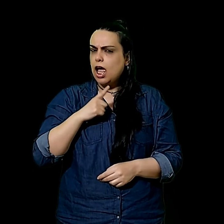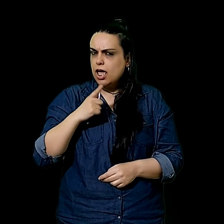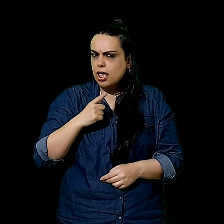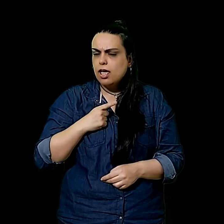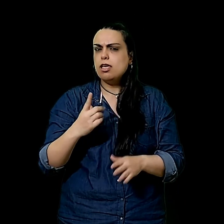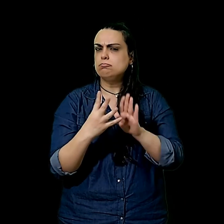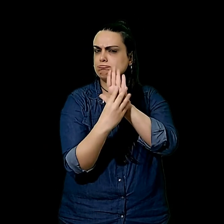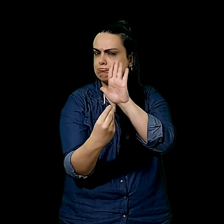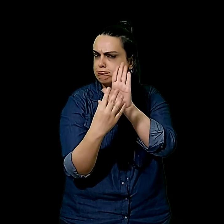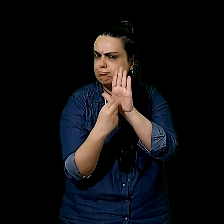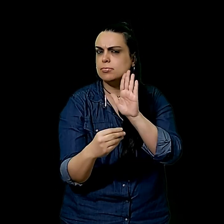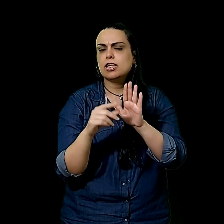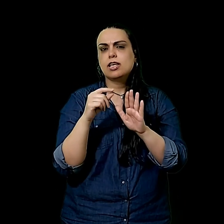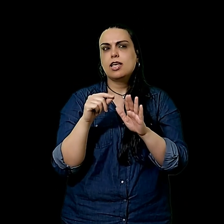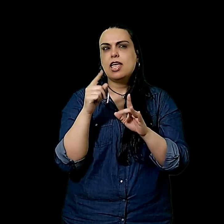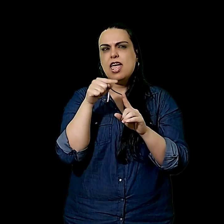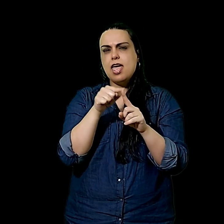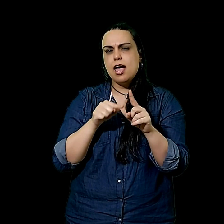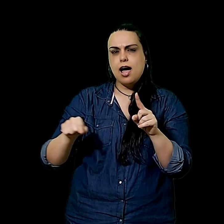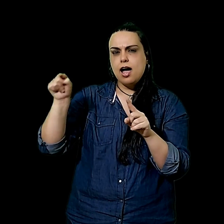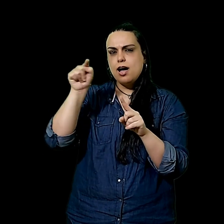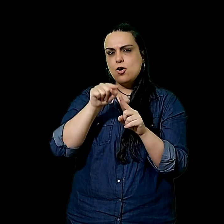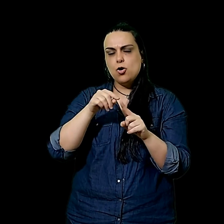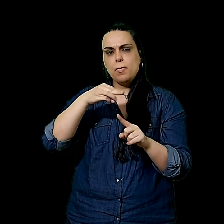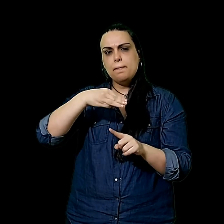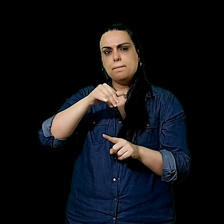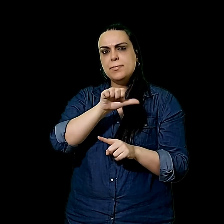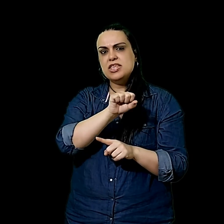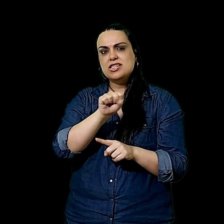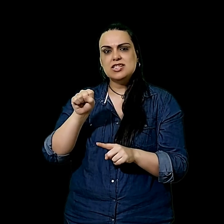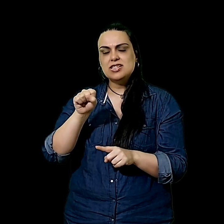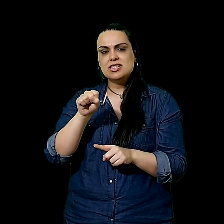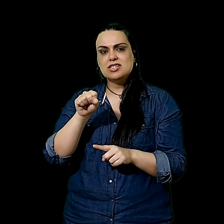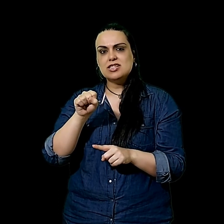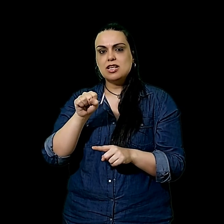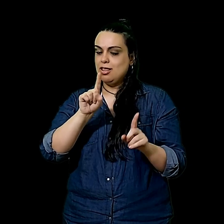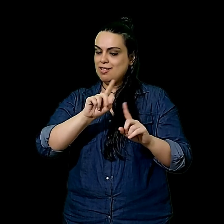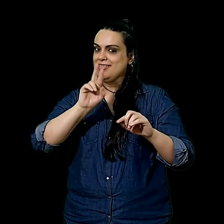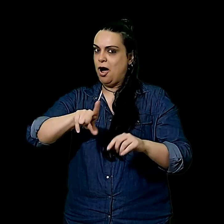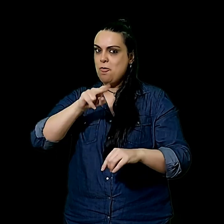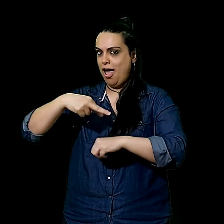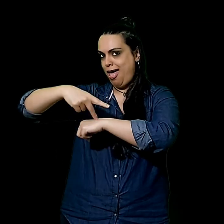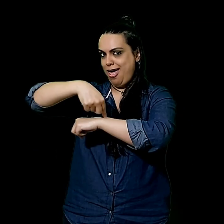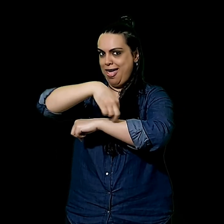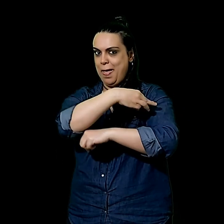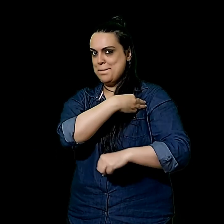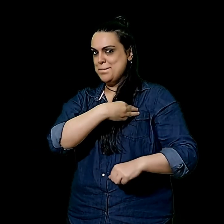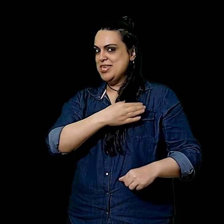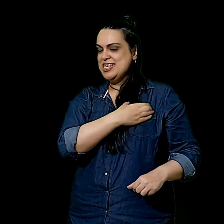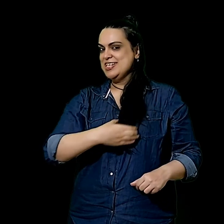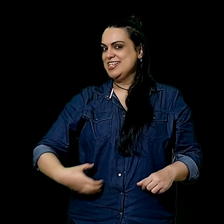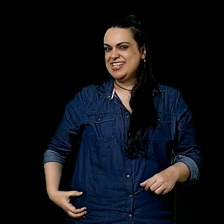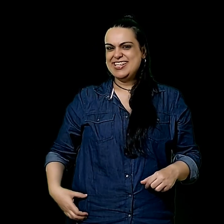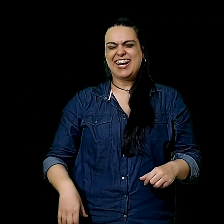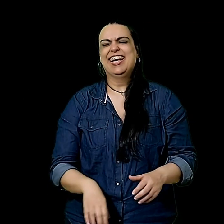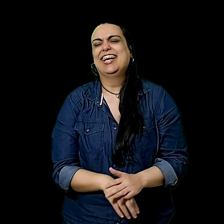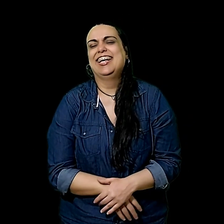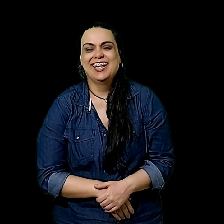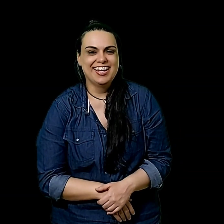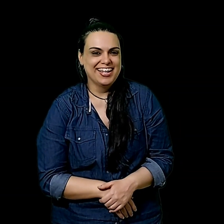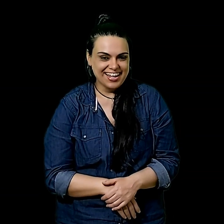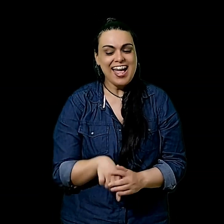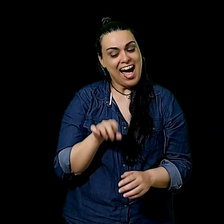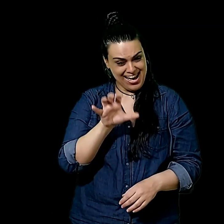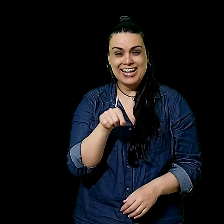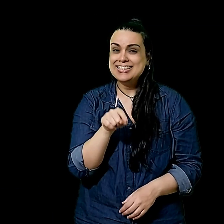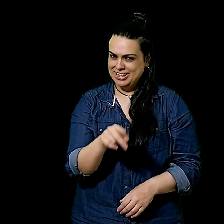tá bom? Se eu não me engano, o arroba dela é @Miss Raquel Lima, não é, amiga? Não de Miss Brasil, é de missionária mesmo.